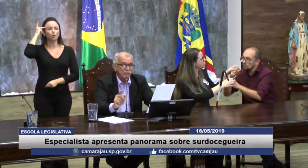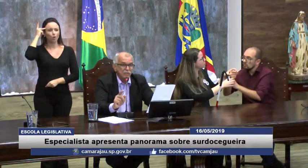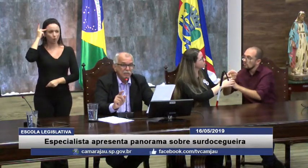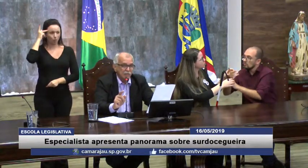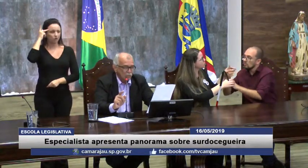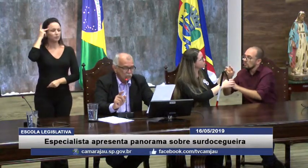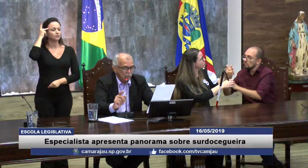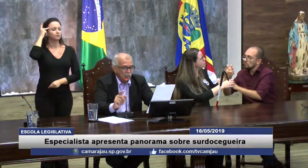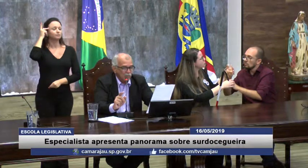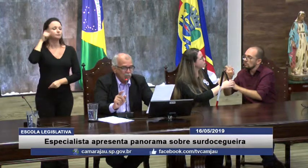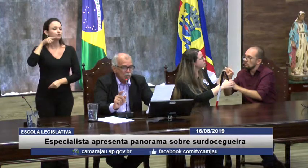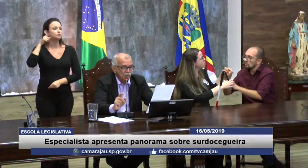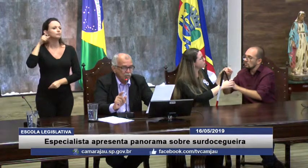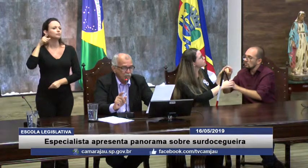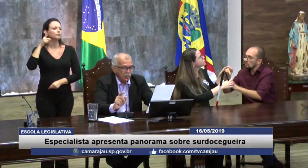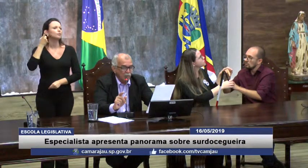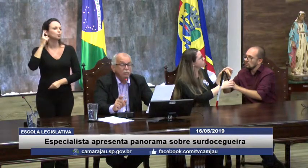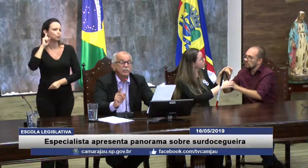deficientes